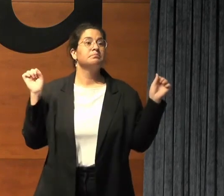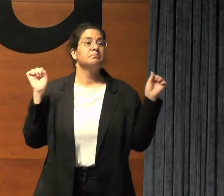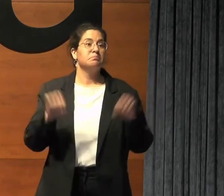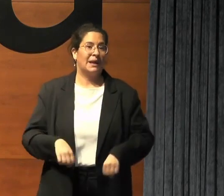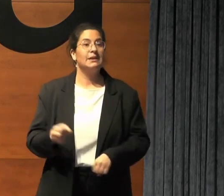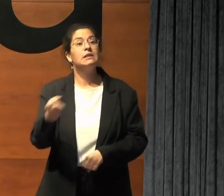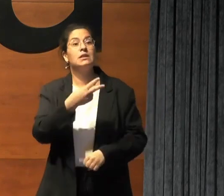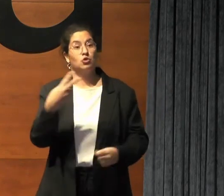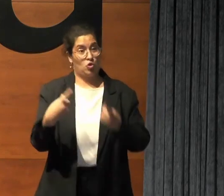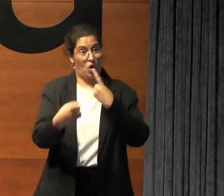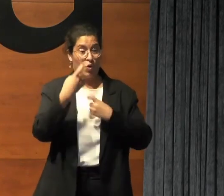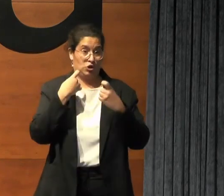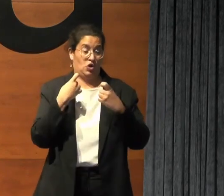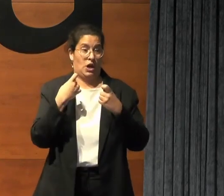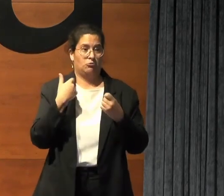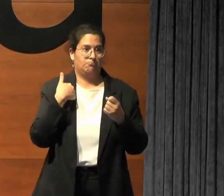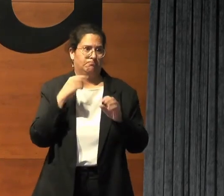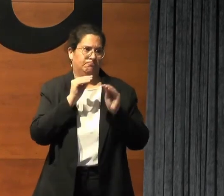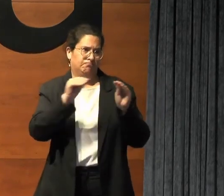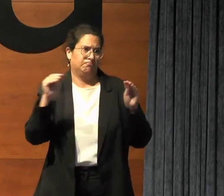no.